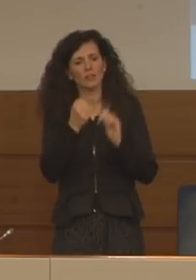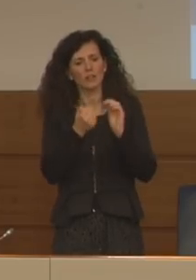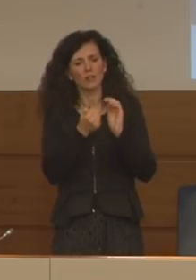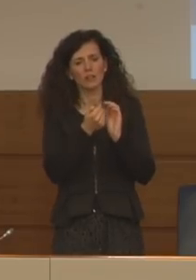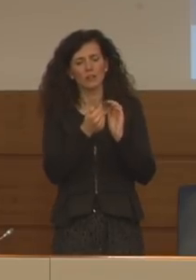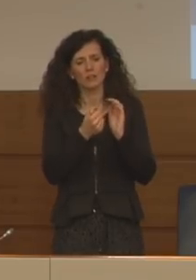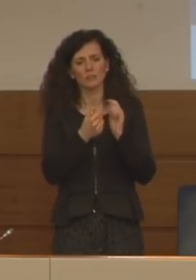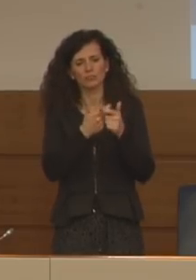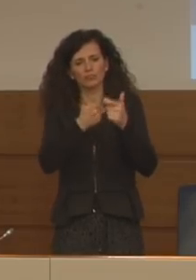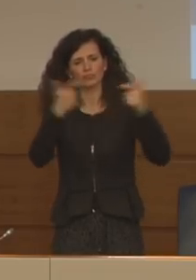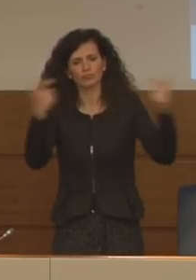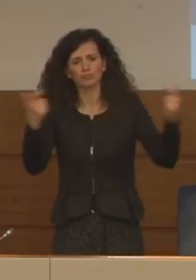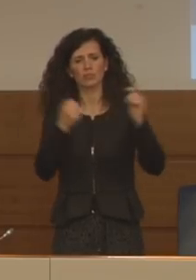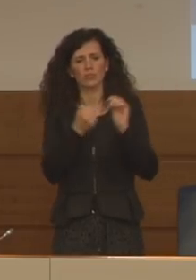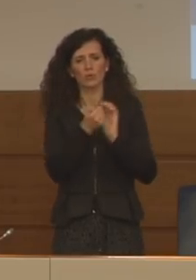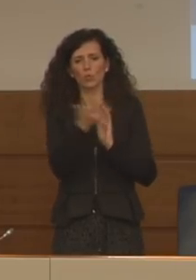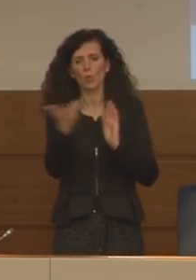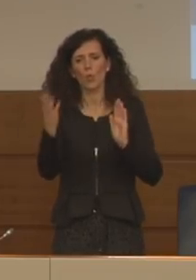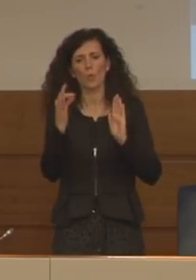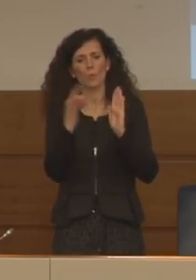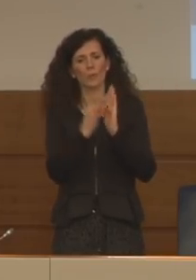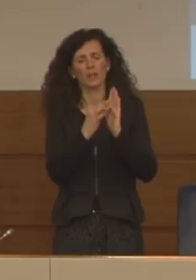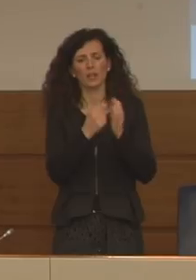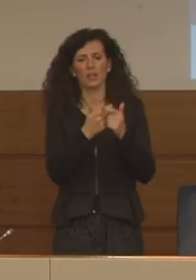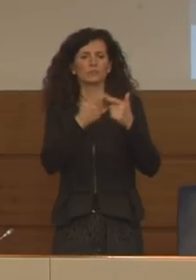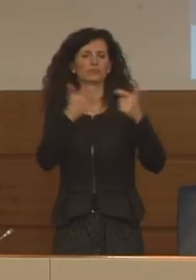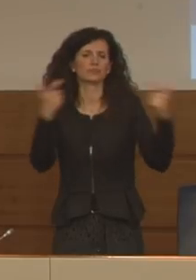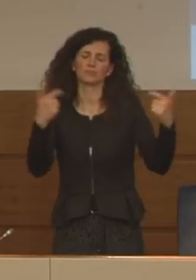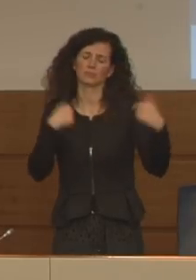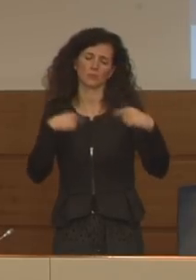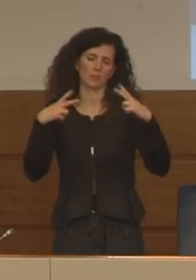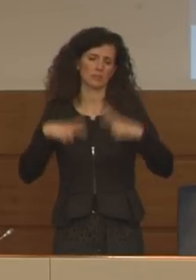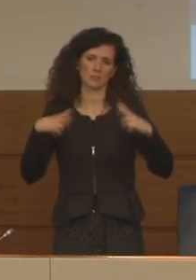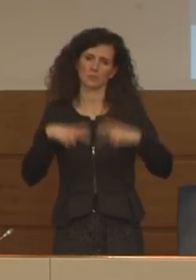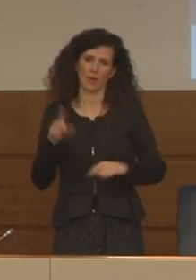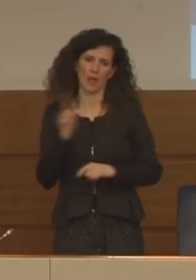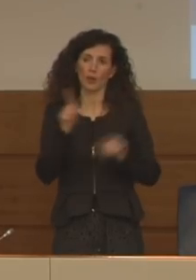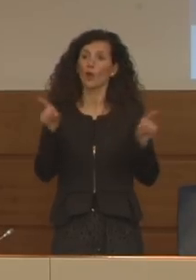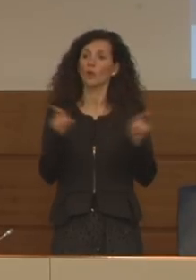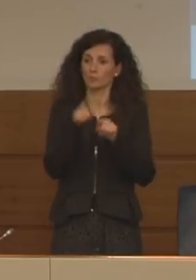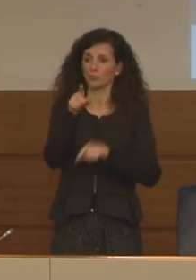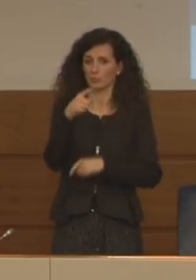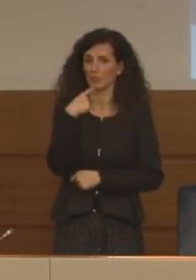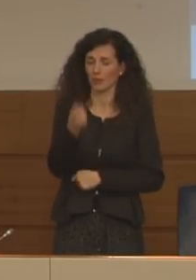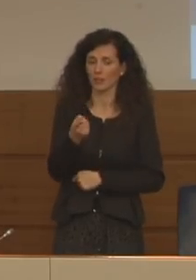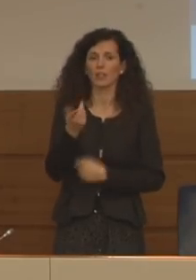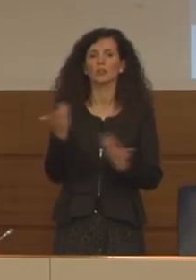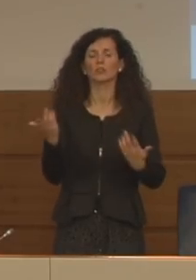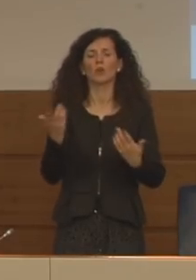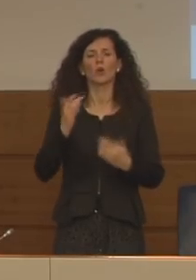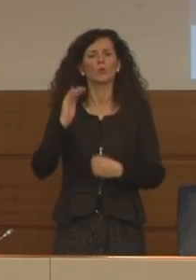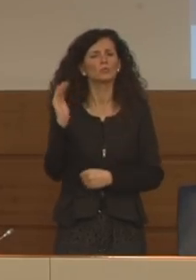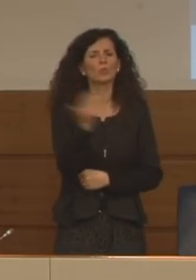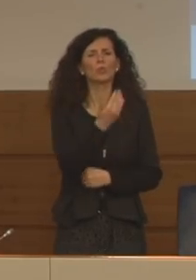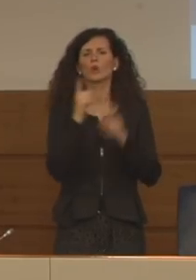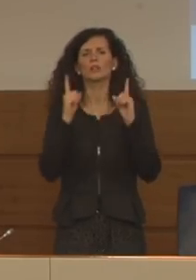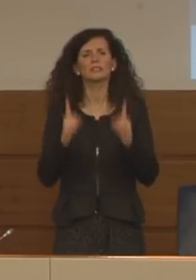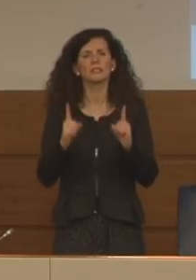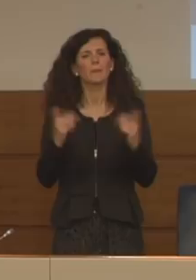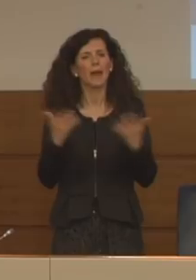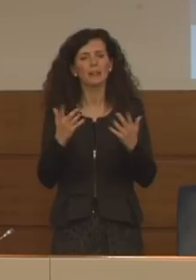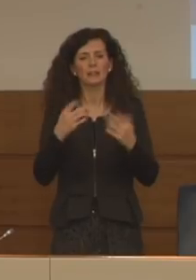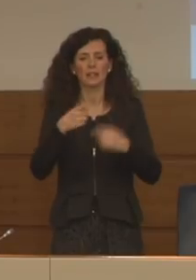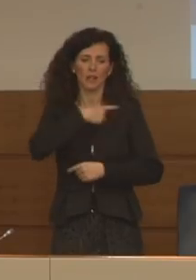crescita di numeri esponenziali non meno importanti come questi è tutto dipende dalla nostra